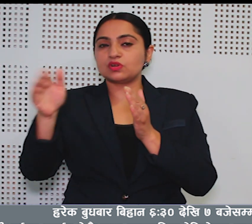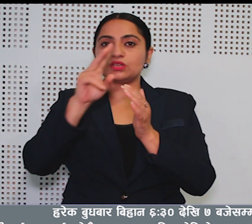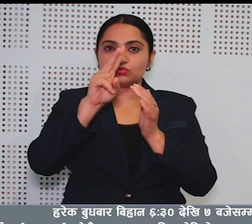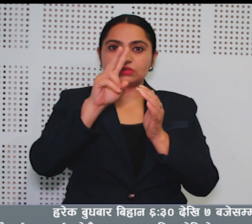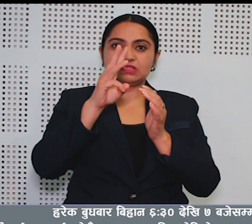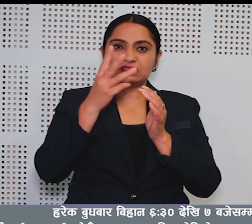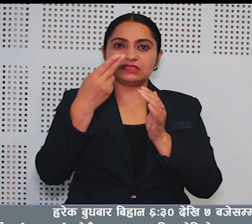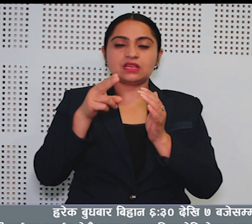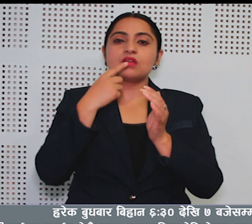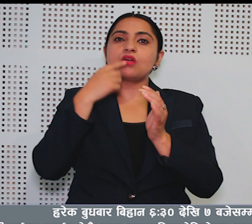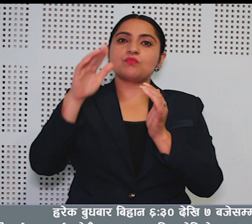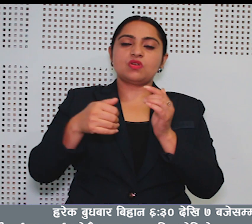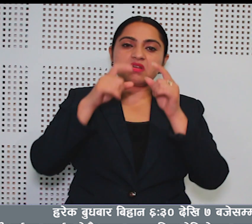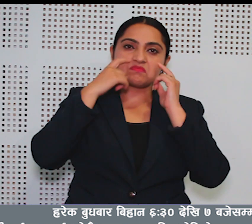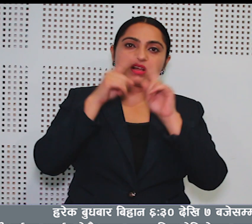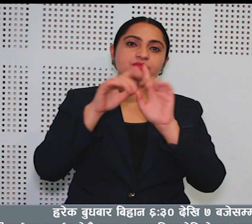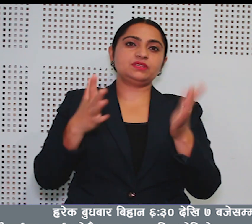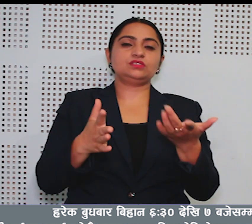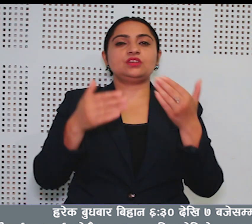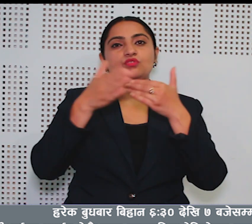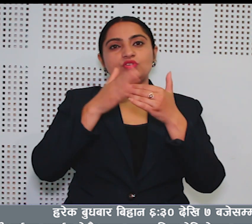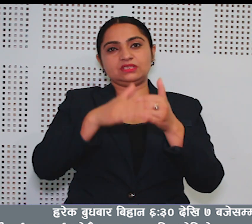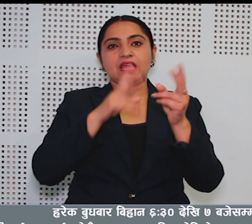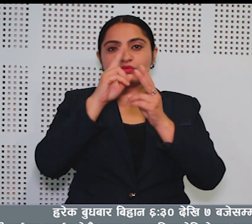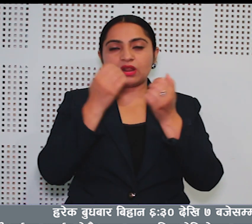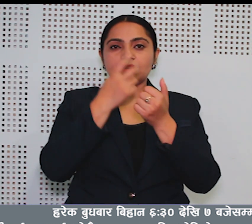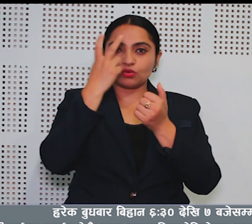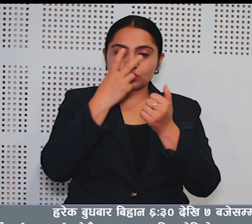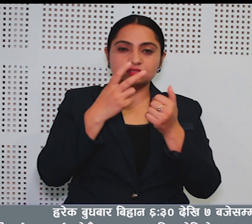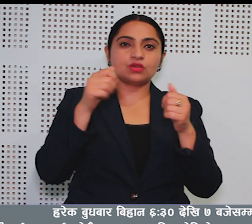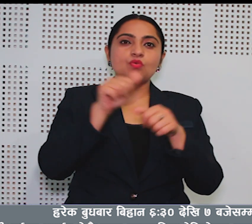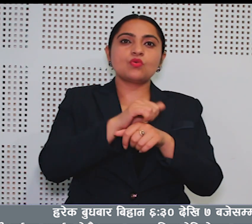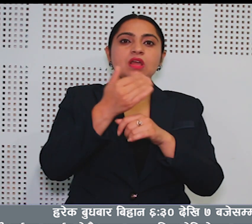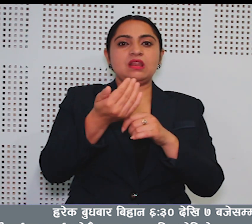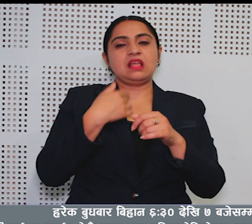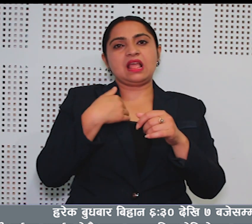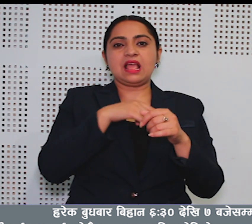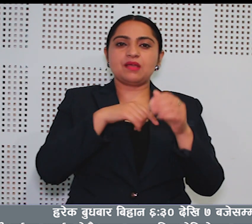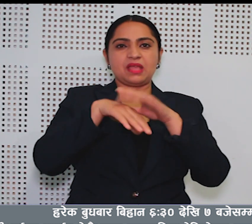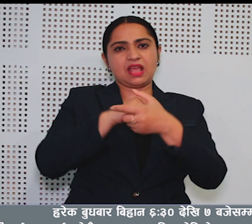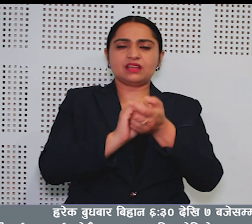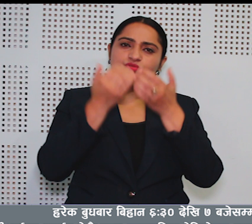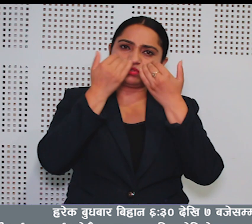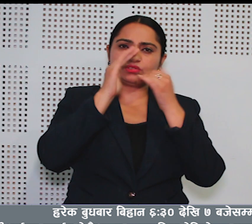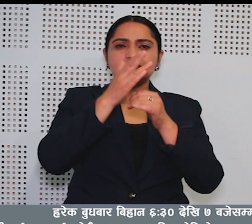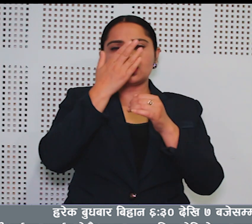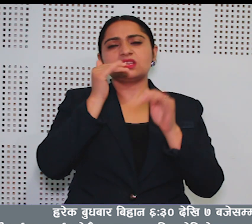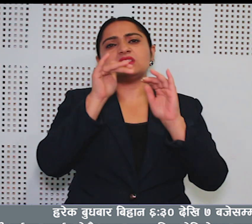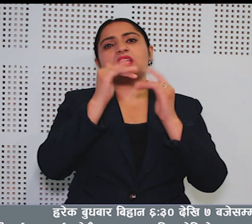बोलाउँदाखेरि मास्क पनि नलगाउने, नजिकमा आएर कुरा गर्न खोज्ने। अनि उहाँहरूले के भन्नु त हामी के हात धुन त हामीले सिकिरहेको छौँ नि, हात धुन सिकाउनु पर्दैन, हामीलाई के डिटोल